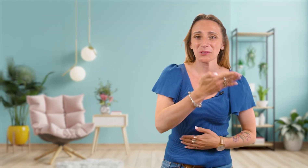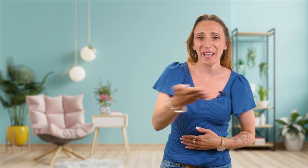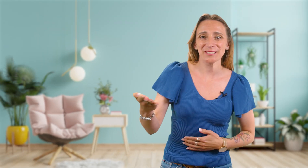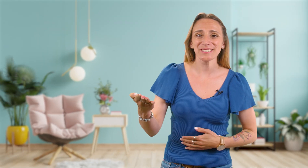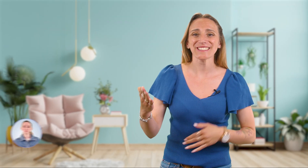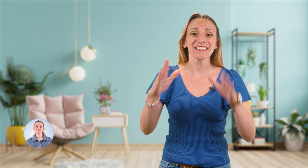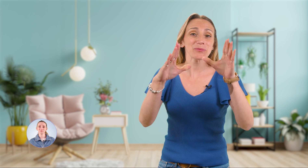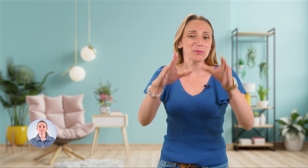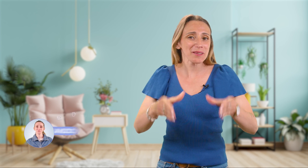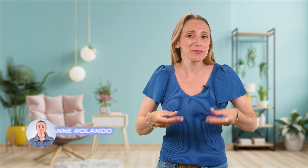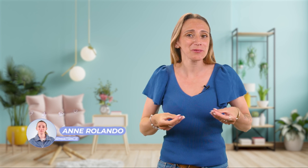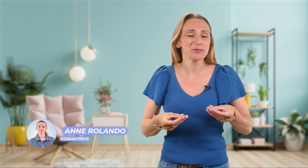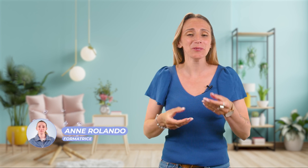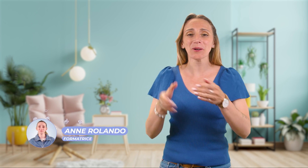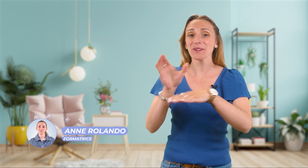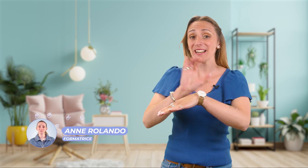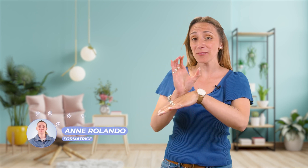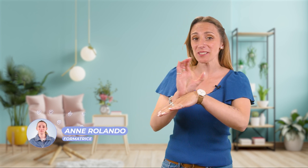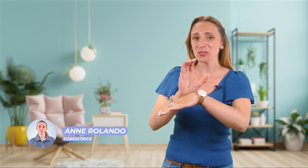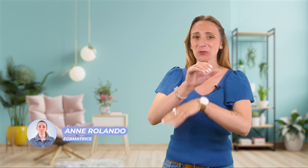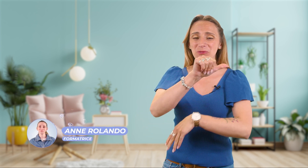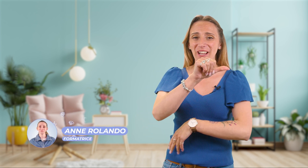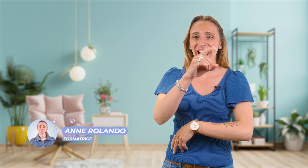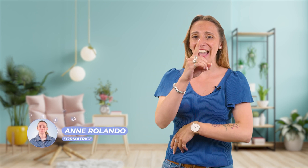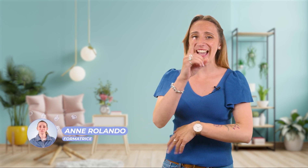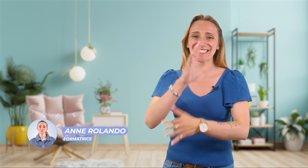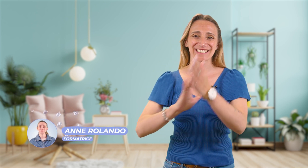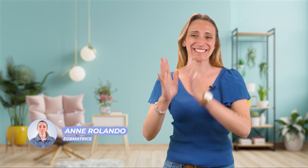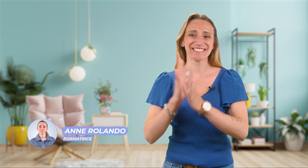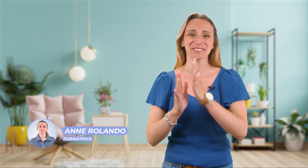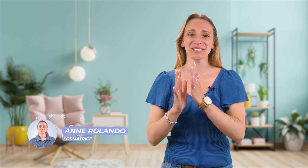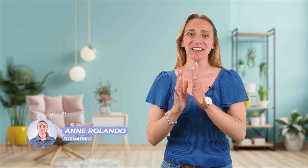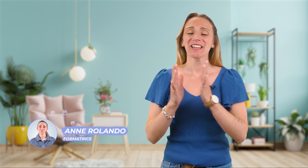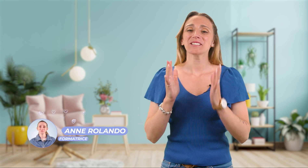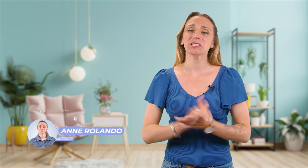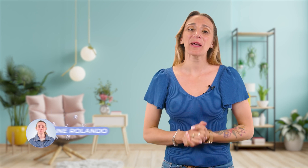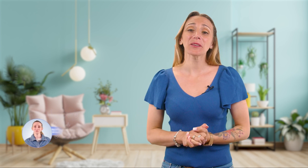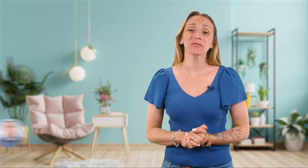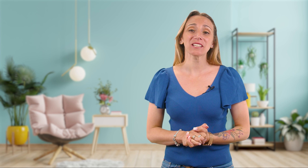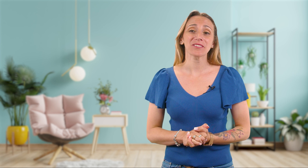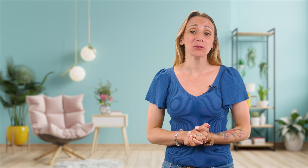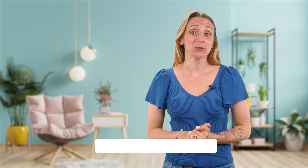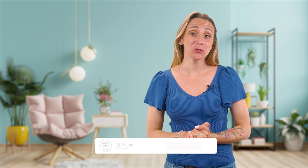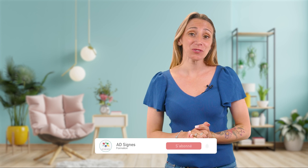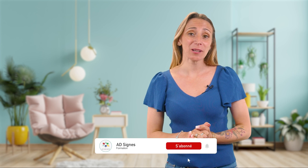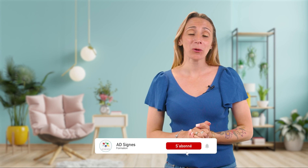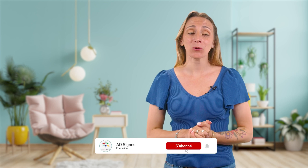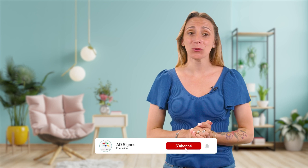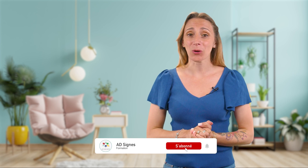Bonjour à tous et bienvenue dans l'émission À des signes. J'espère que vous avez eu suffisamment le temps